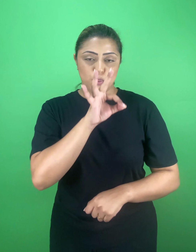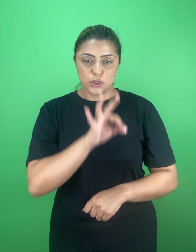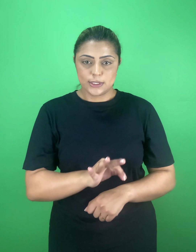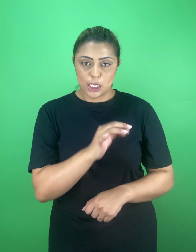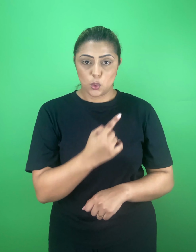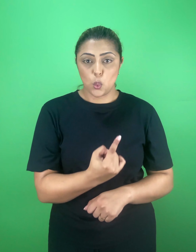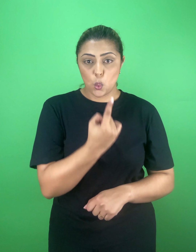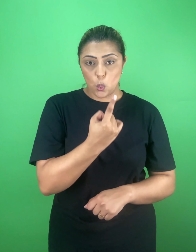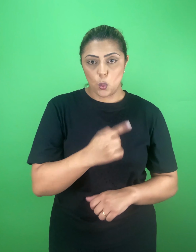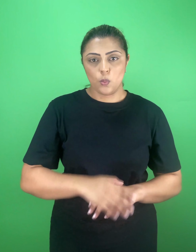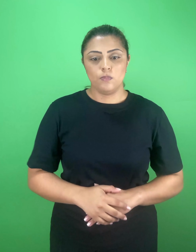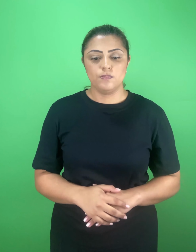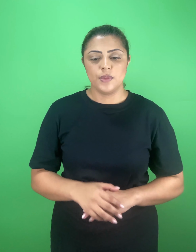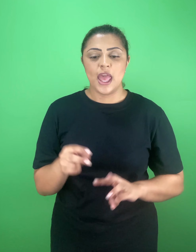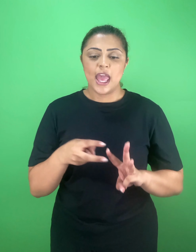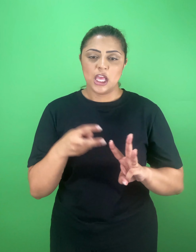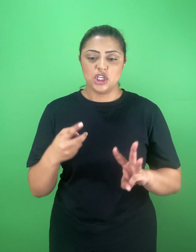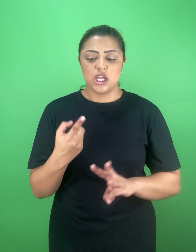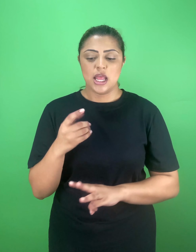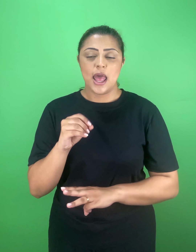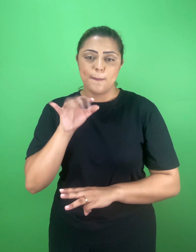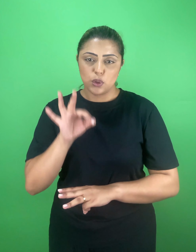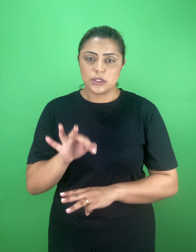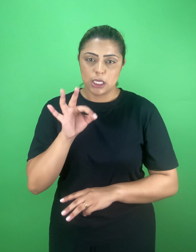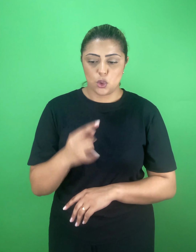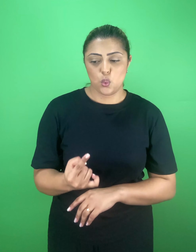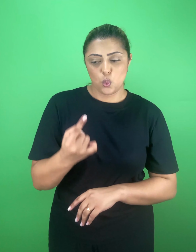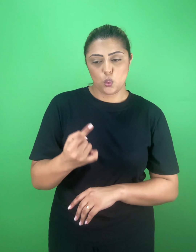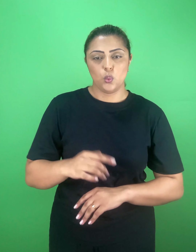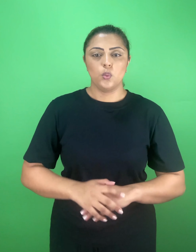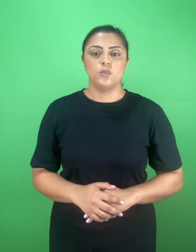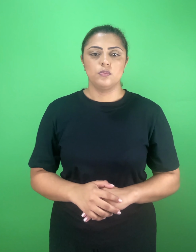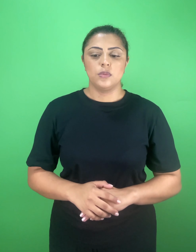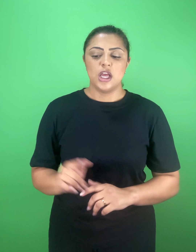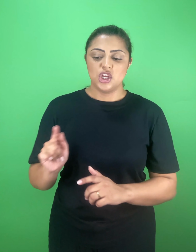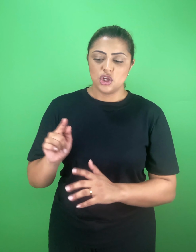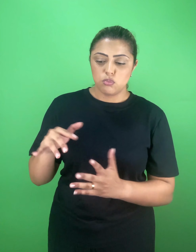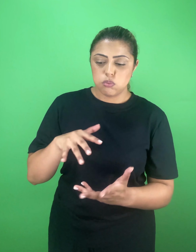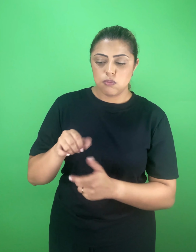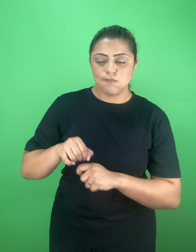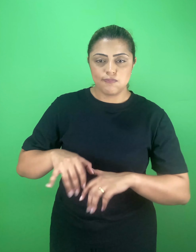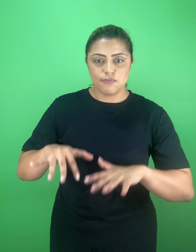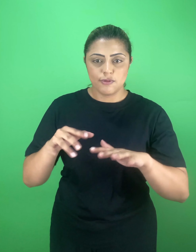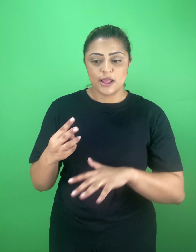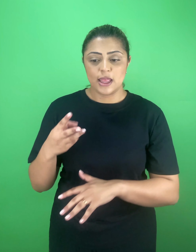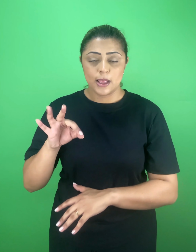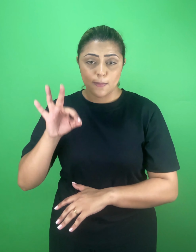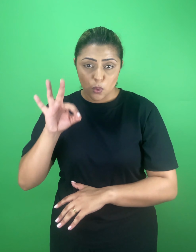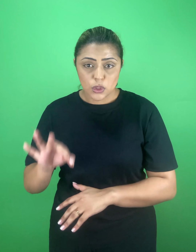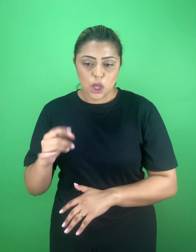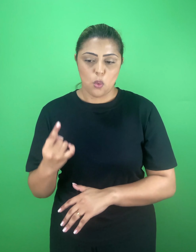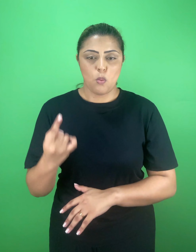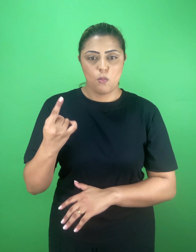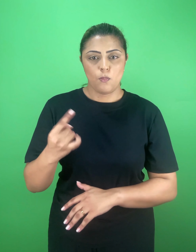Indígenas 10% 1. Desconcentração geográfica 30% 1. Ampla